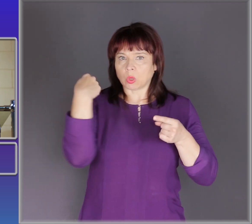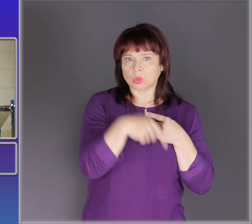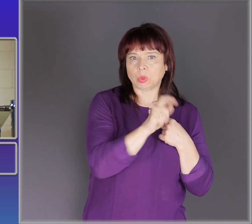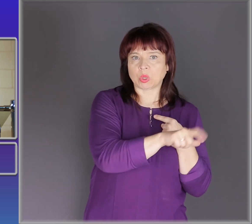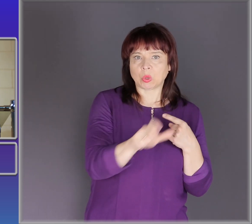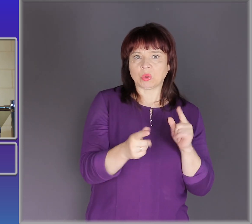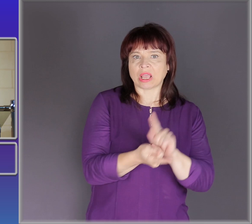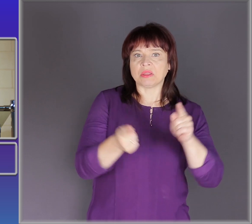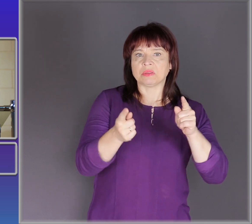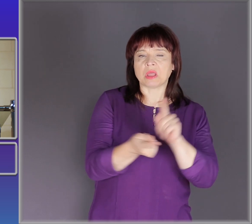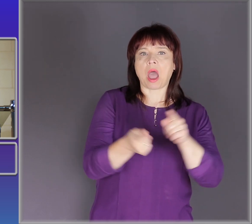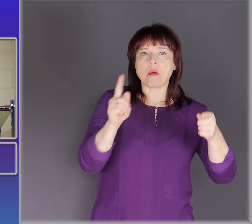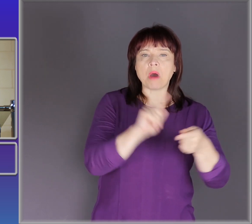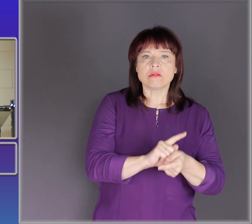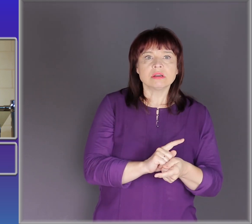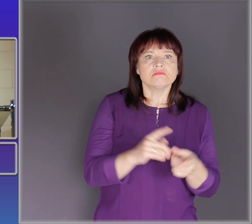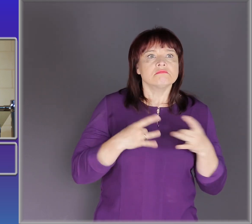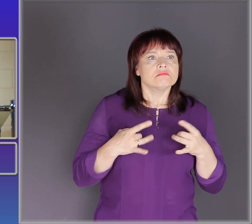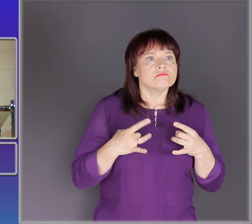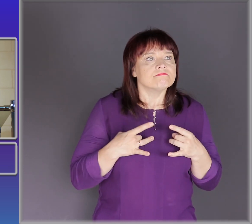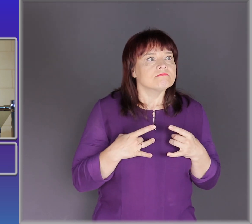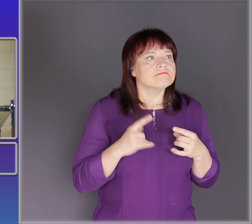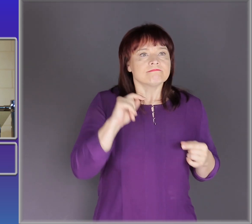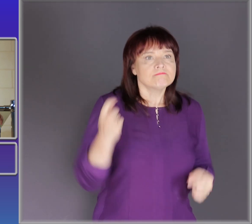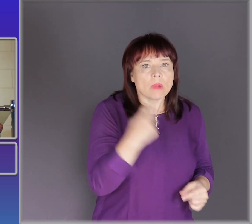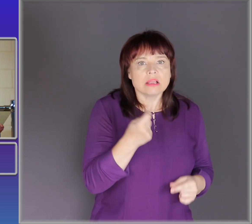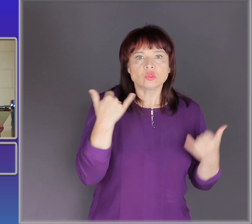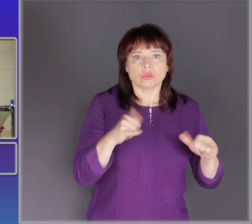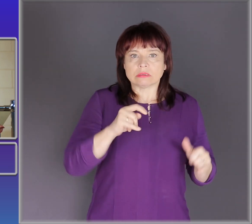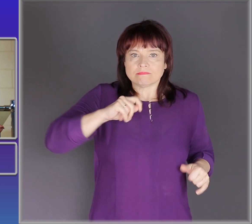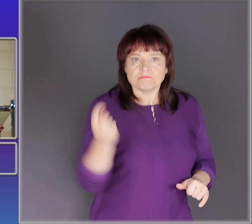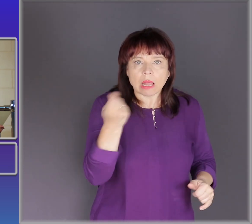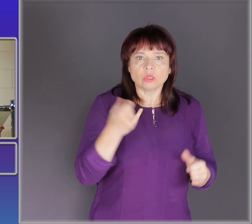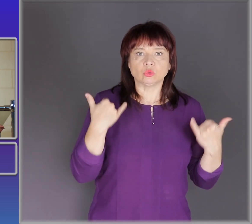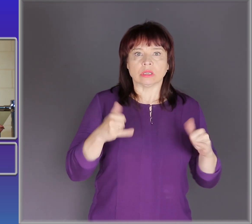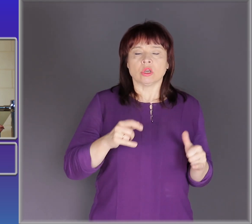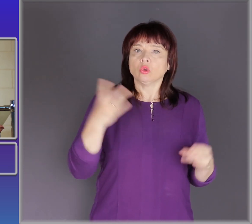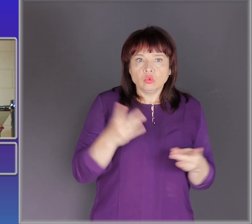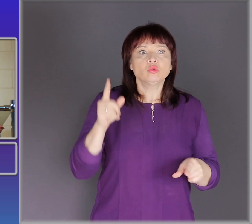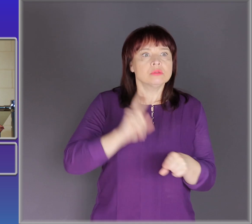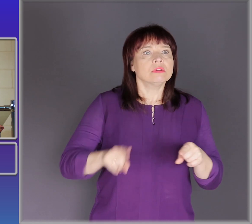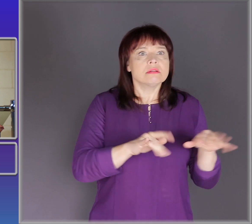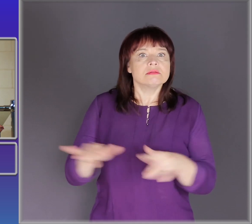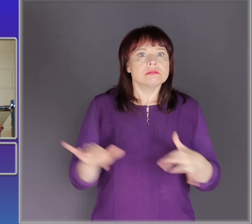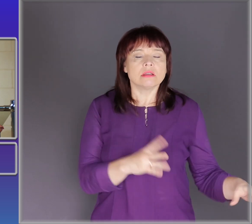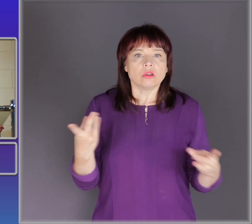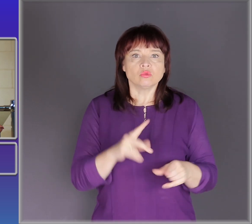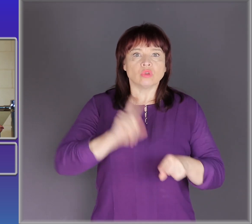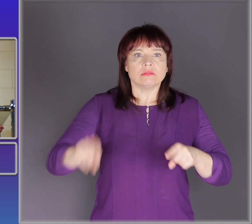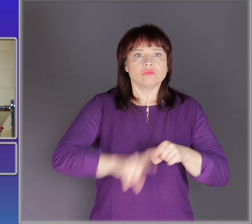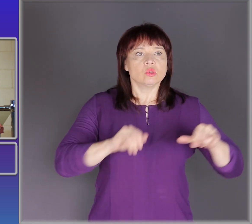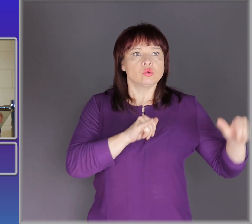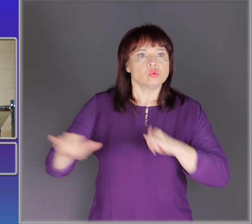у другие по поводу другая крайность нервозность что мало чудес мало чудес мало чудес нужно что то делать и